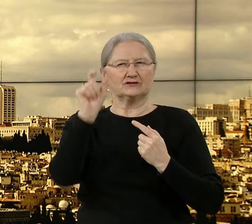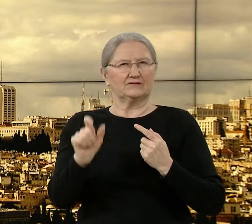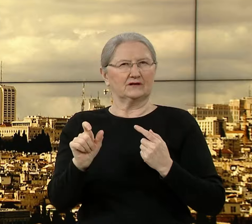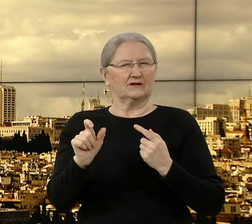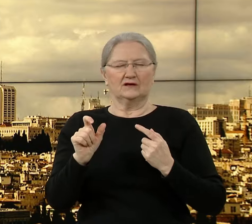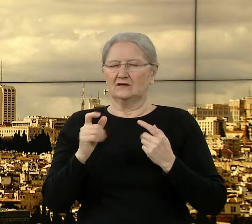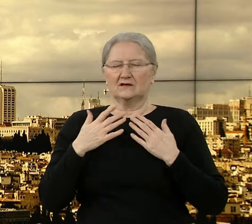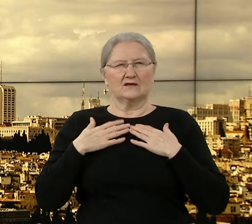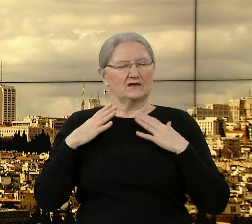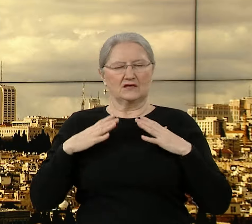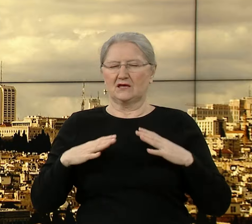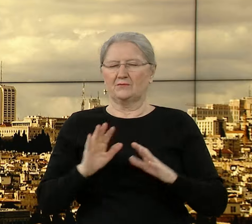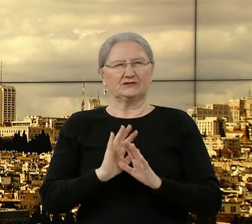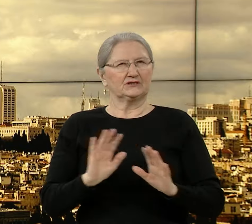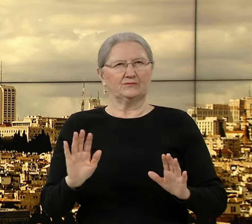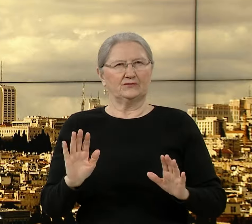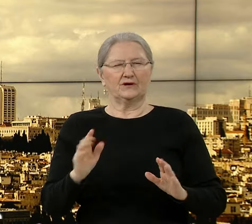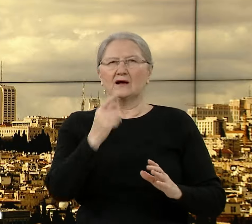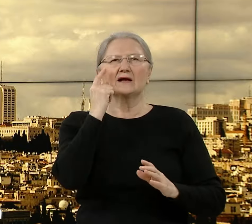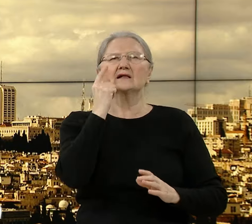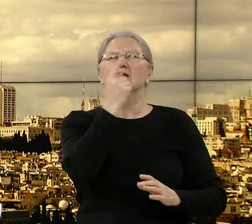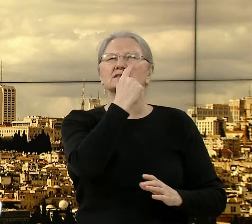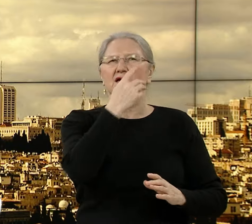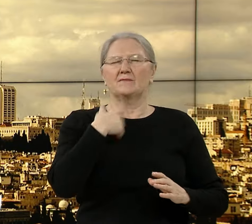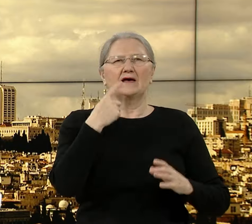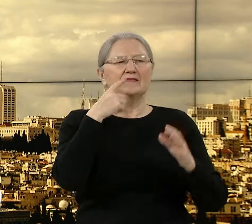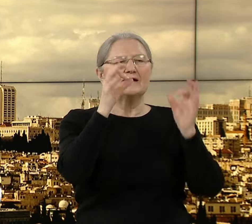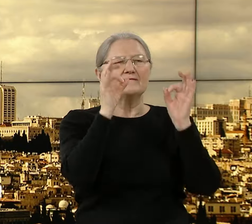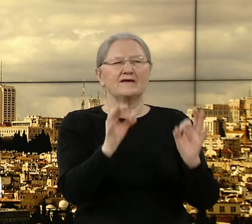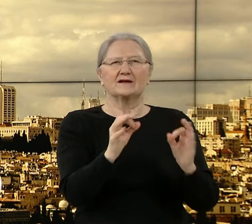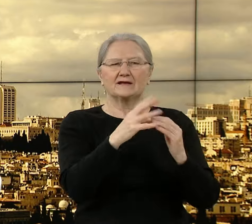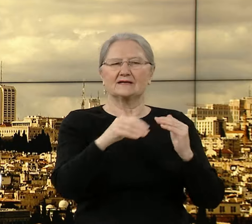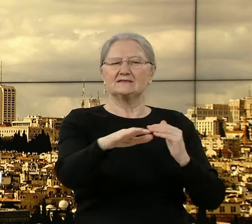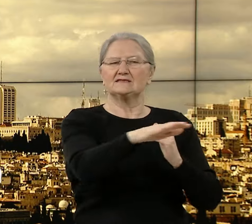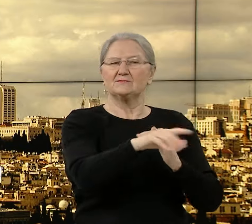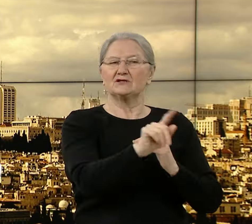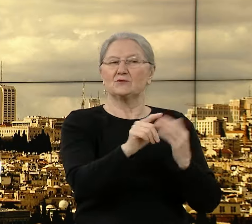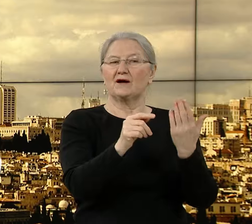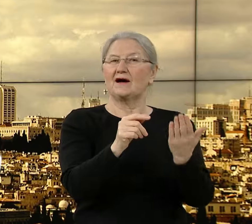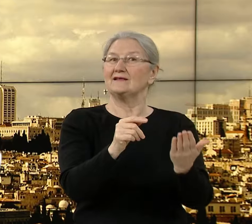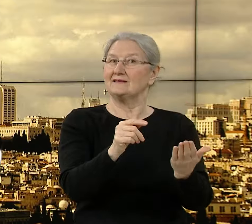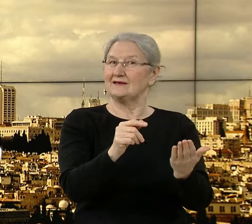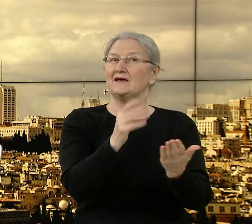сердцем Не потерплю. Глаза мои на верных земли, Чтобы они